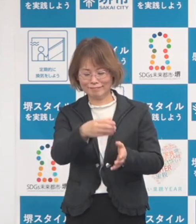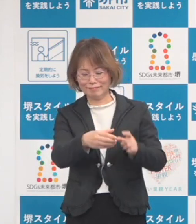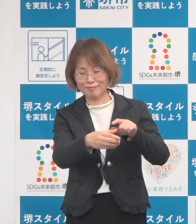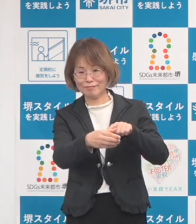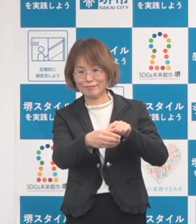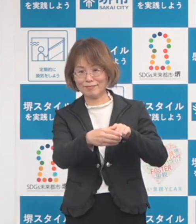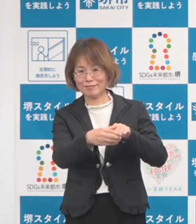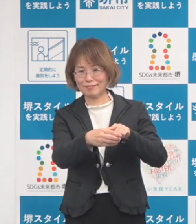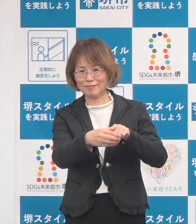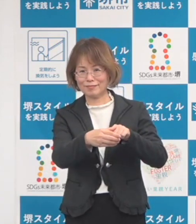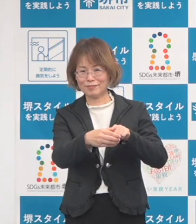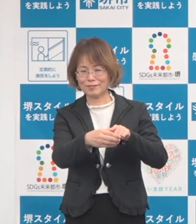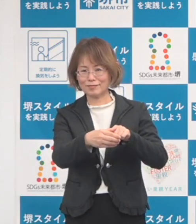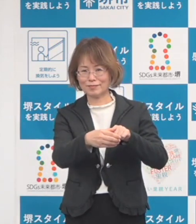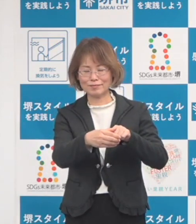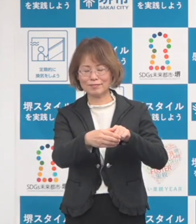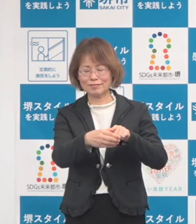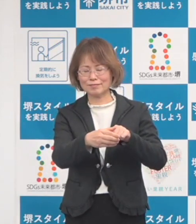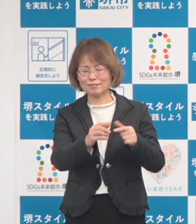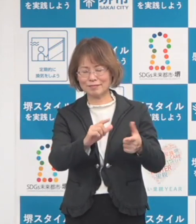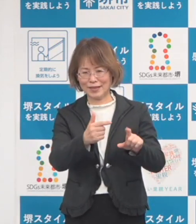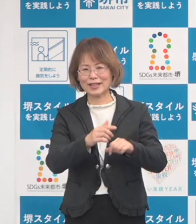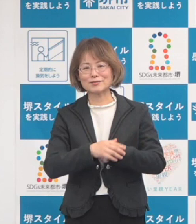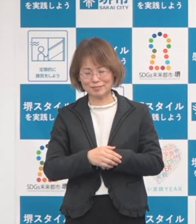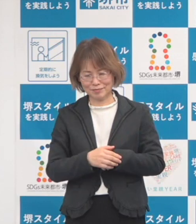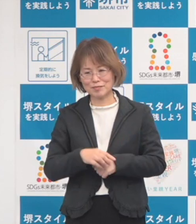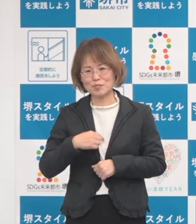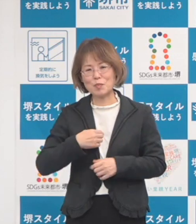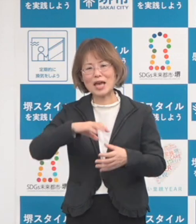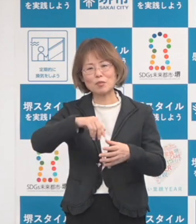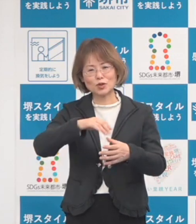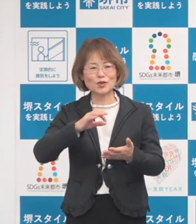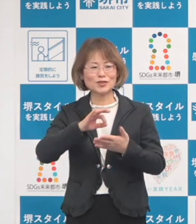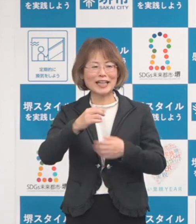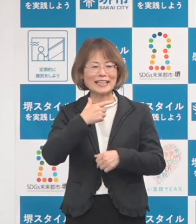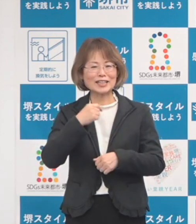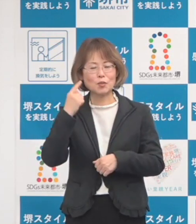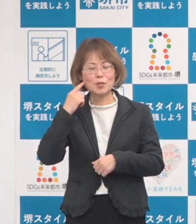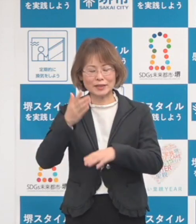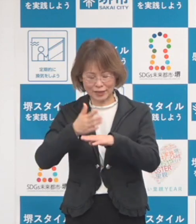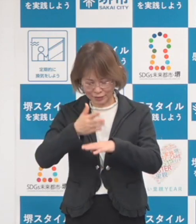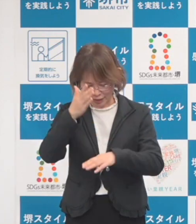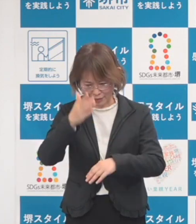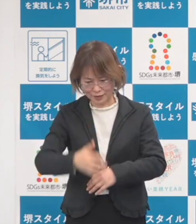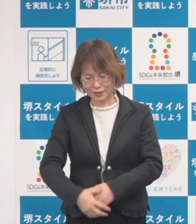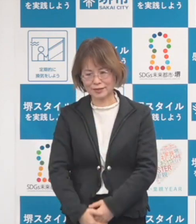器コップではなくてマイボトルを使用したいと思います。ありがとうございます。